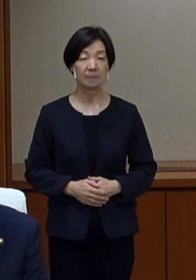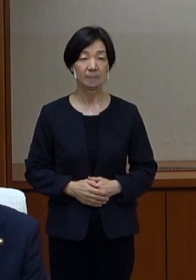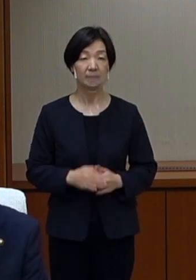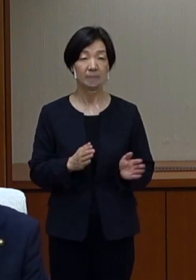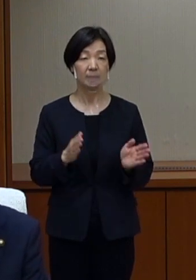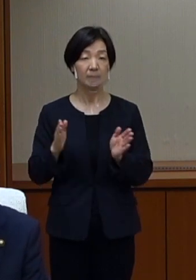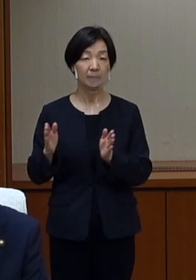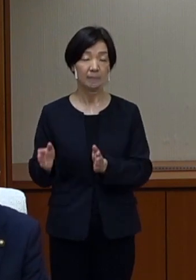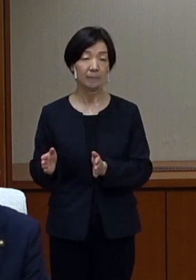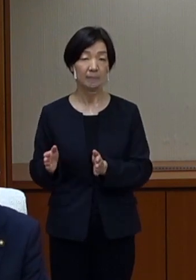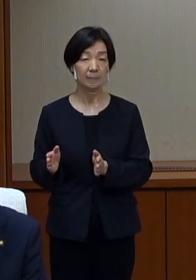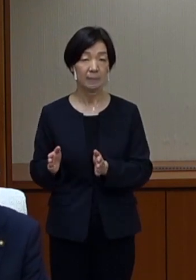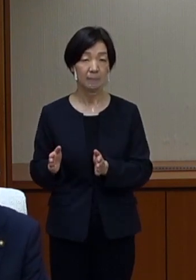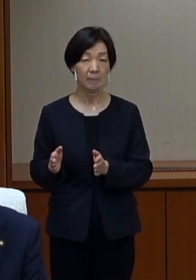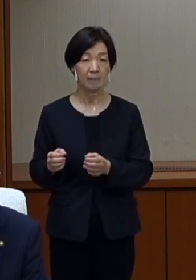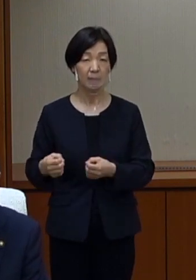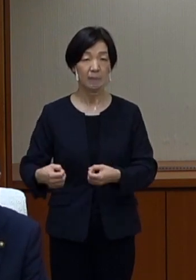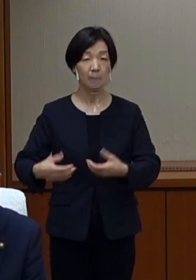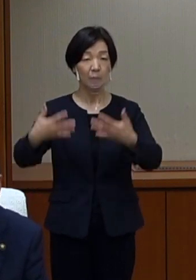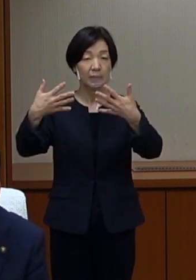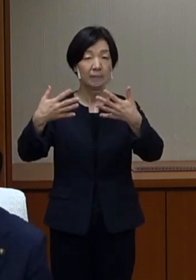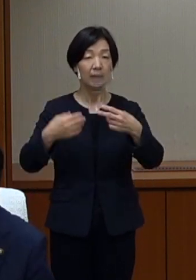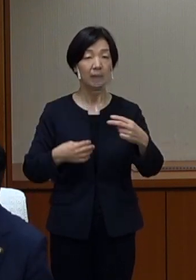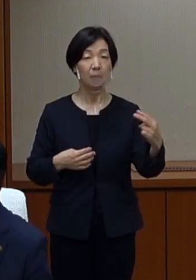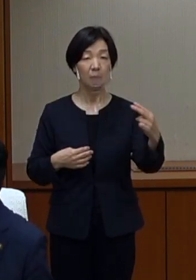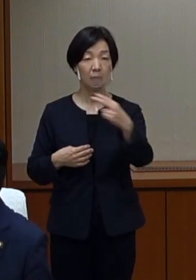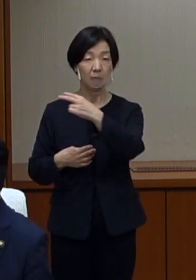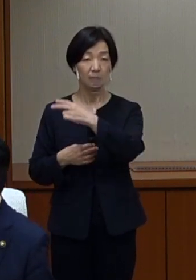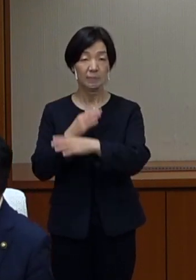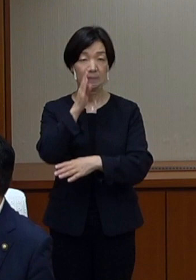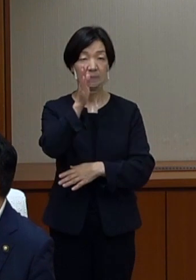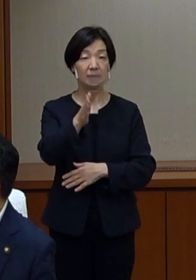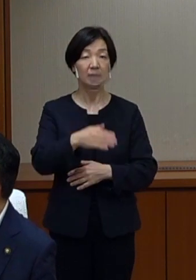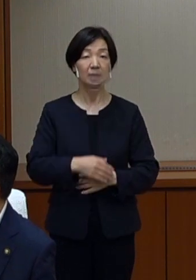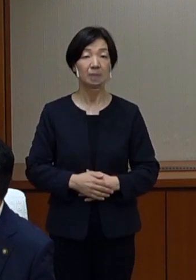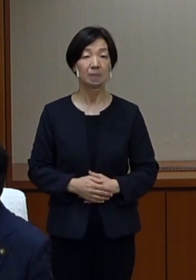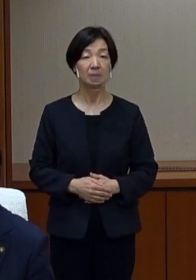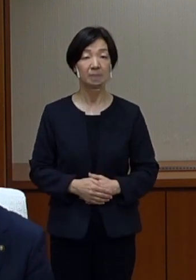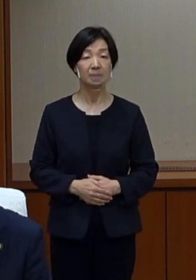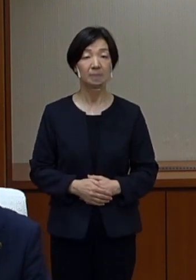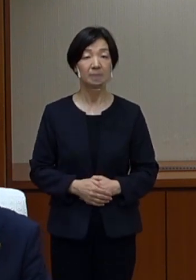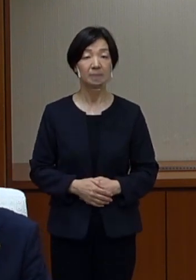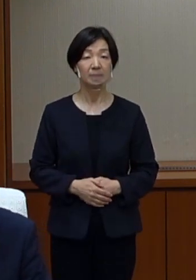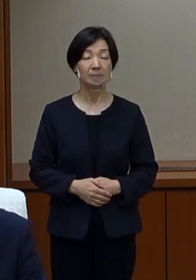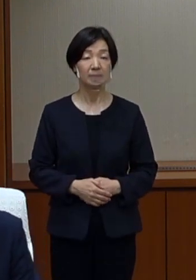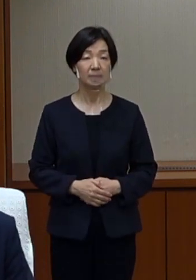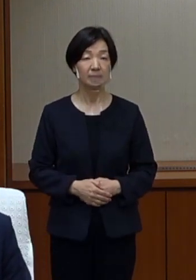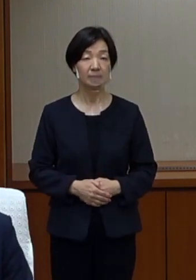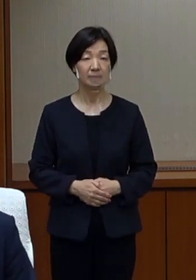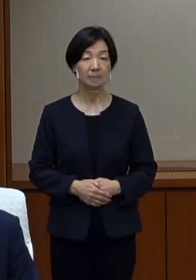それではモニター画面をご覧願います。